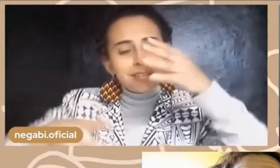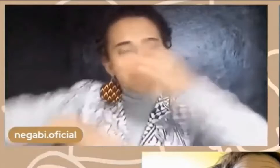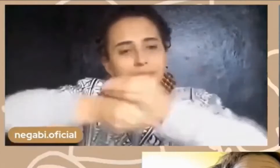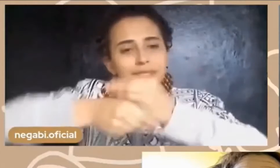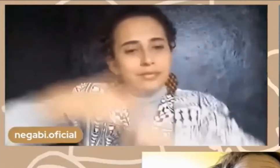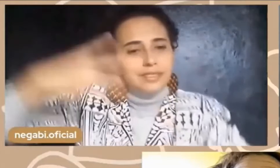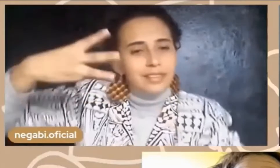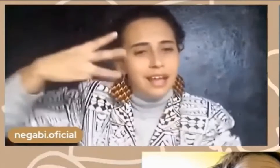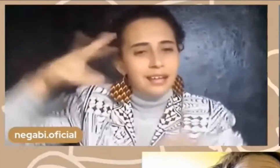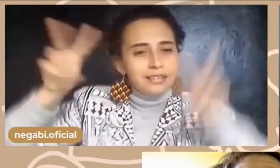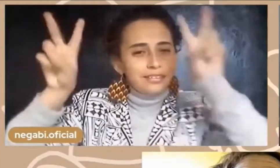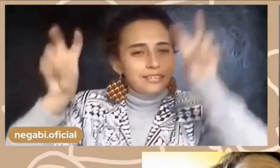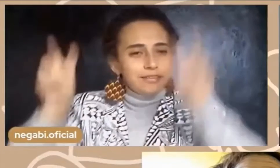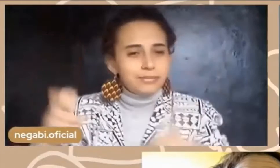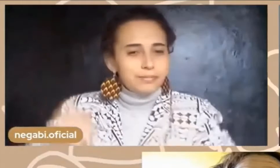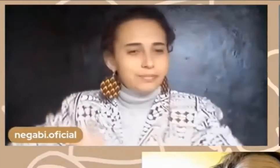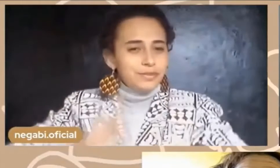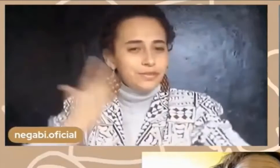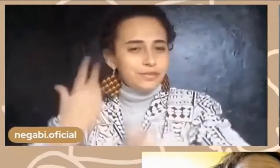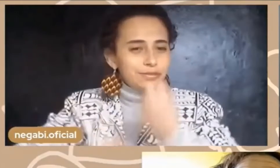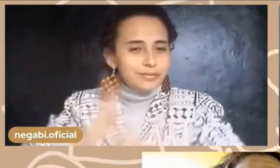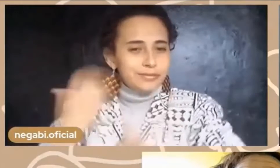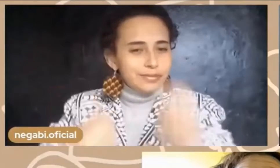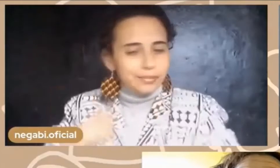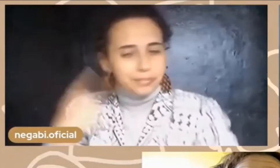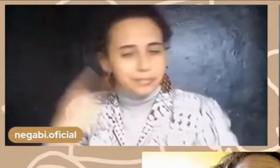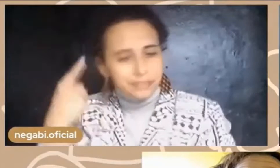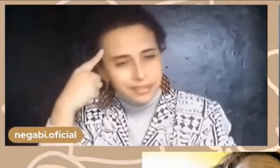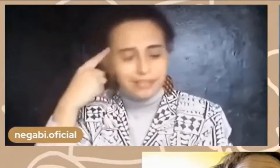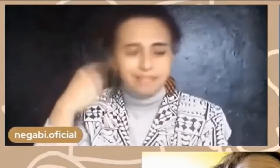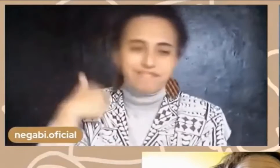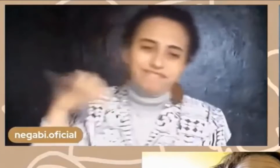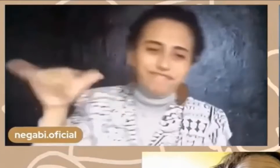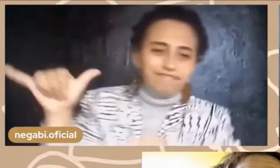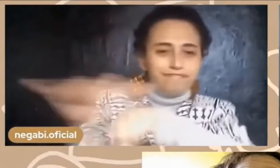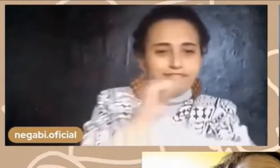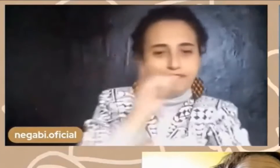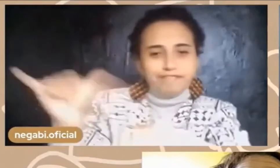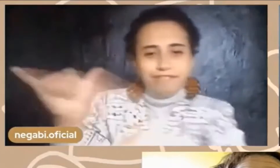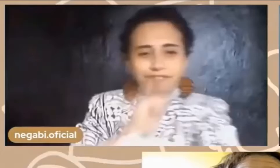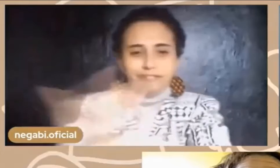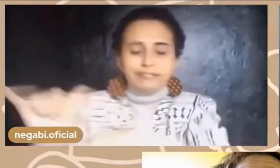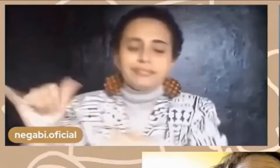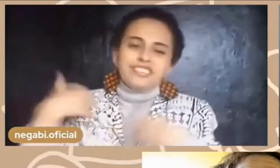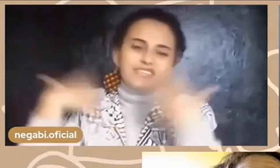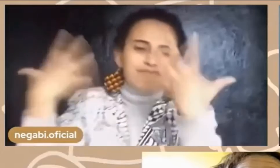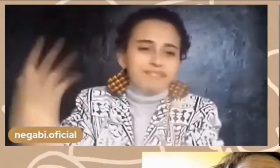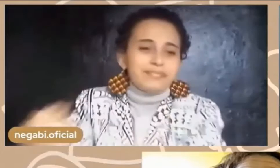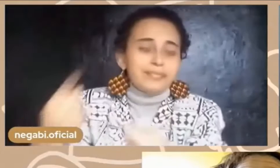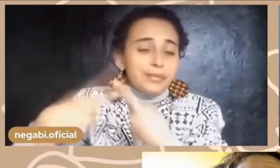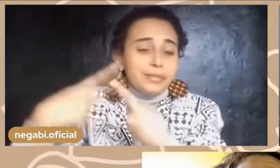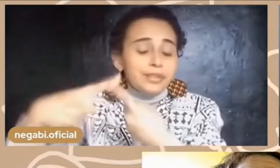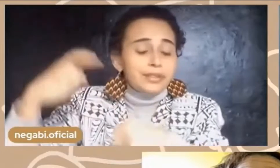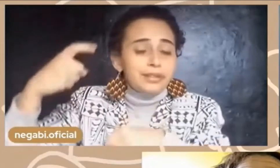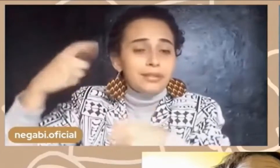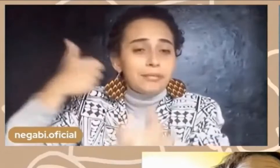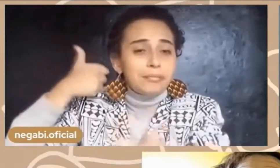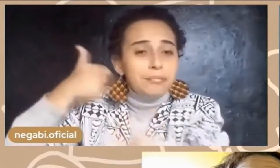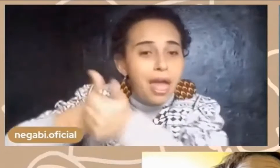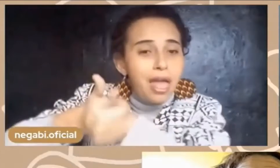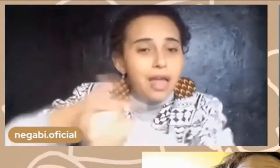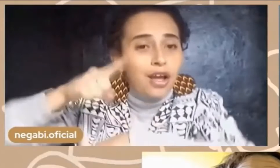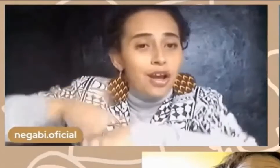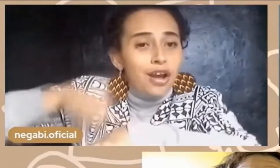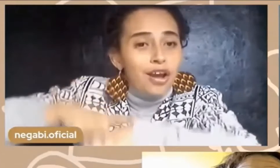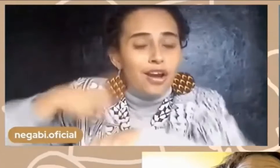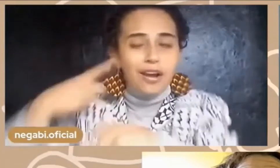e eu não esperava. E até que teve um momento de poesia, um momento que a gente